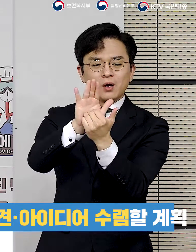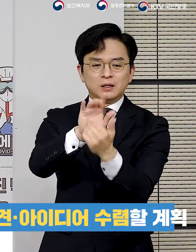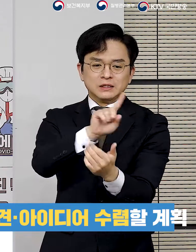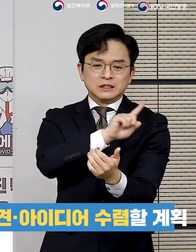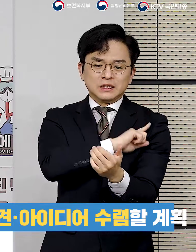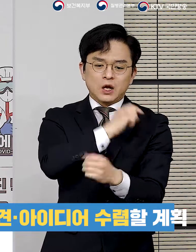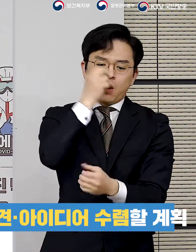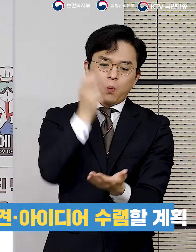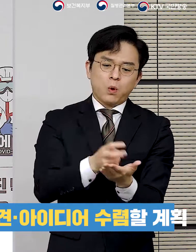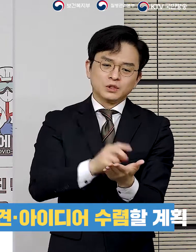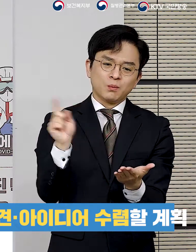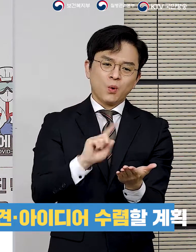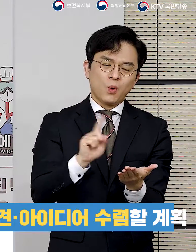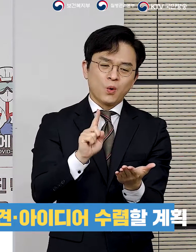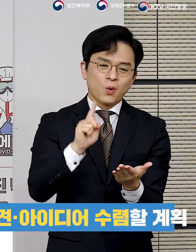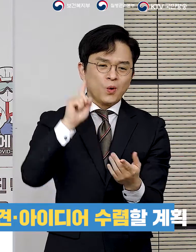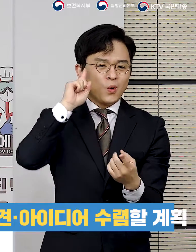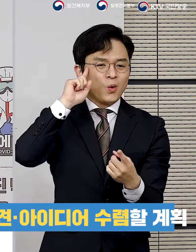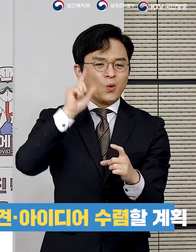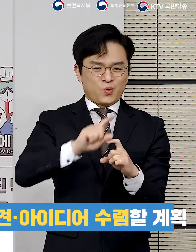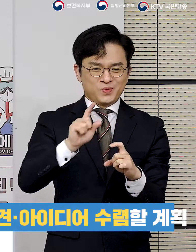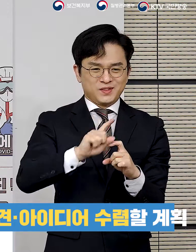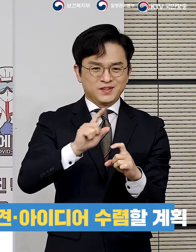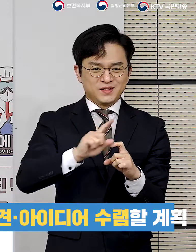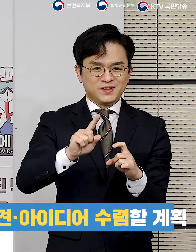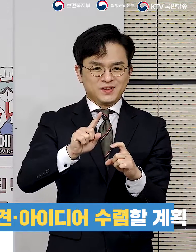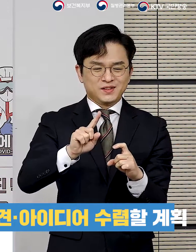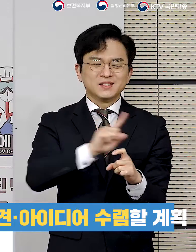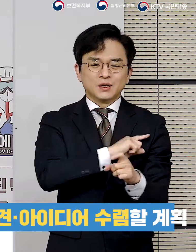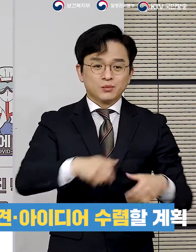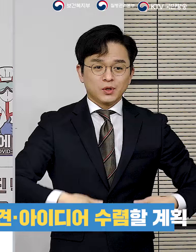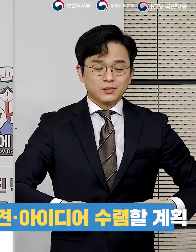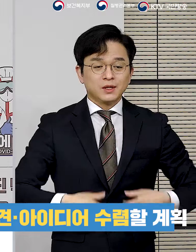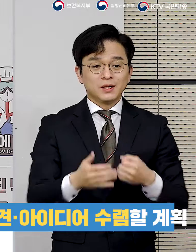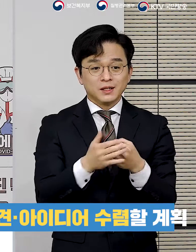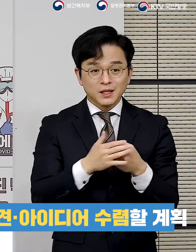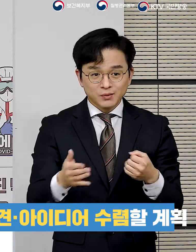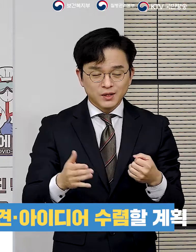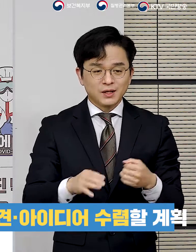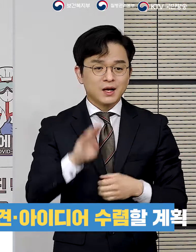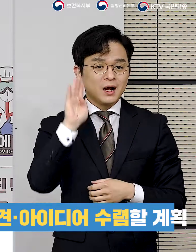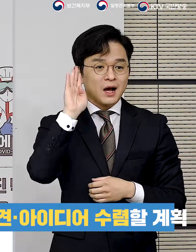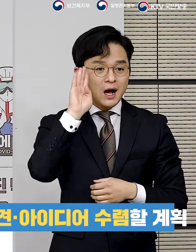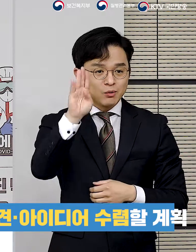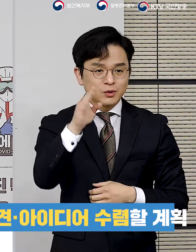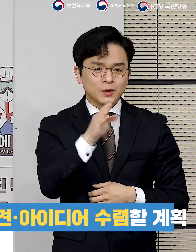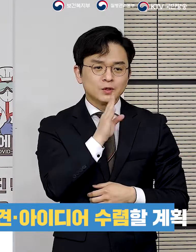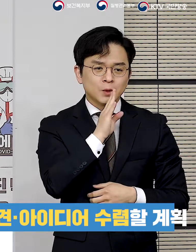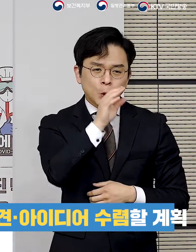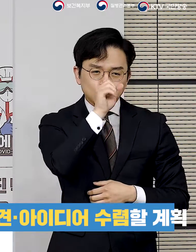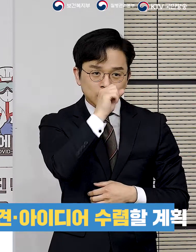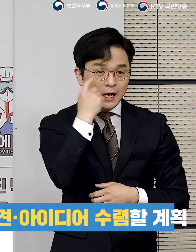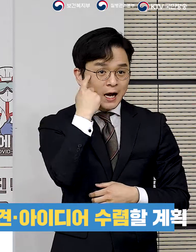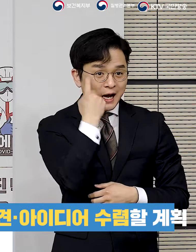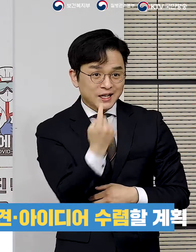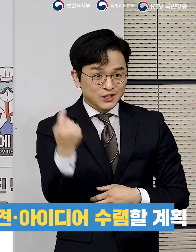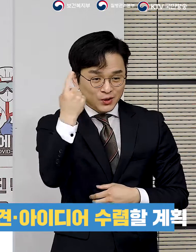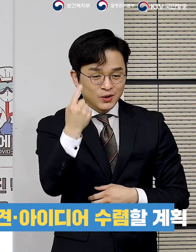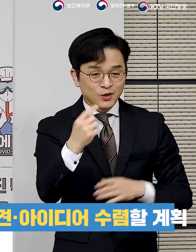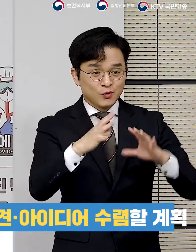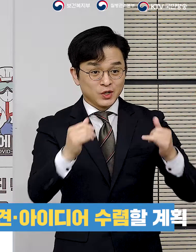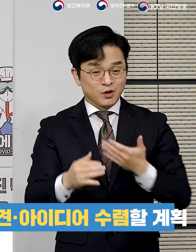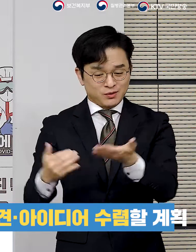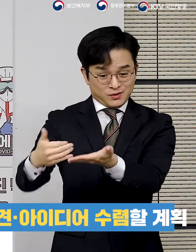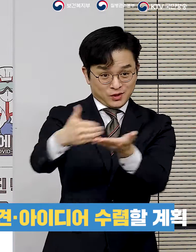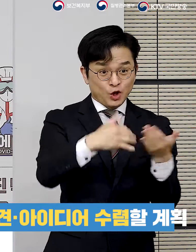찾는 것이 핵심입니다. 정부는 각계각층의 의견과 창의적인 아이디어를 폭넓게